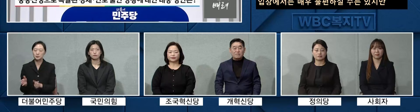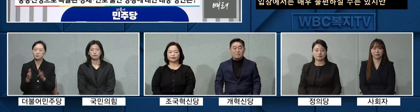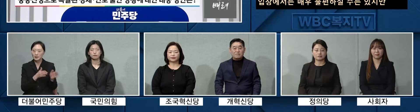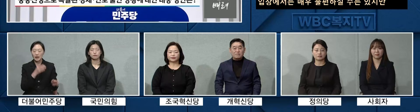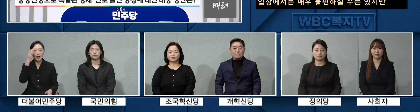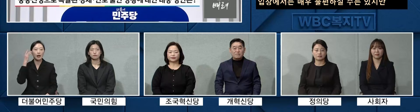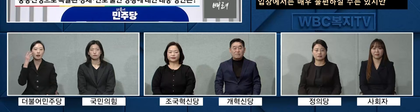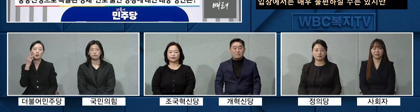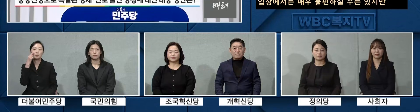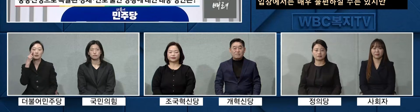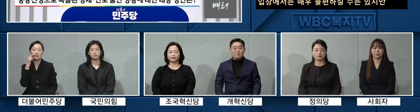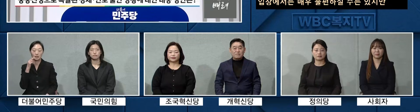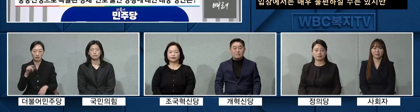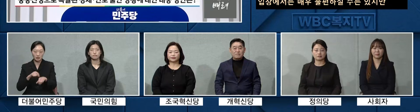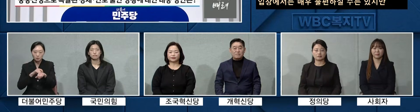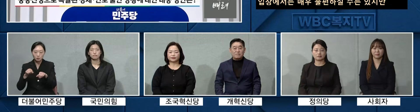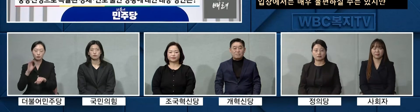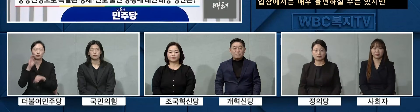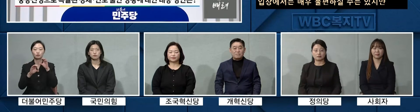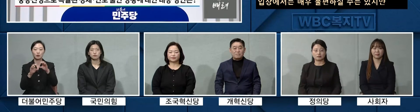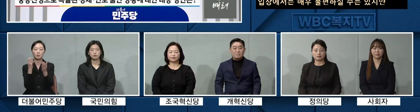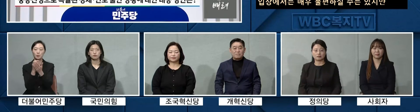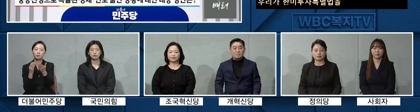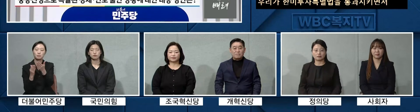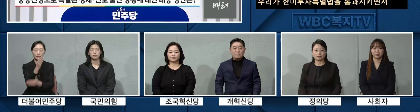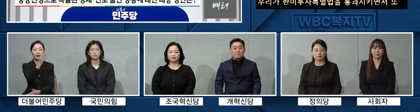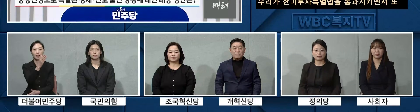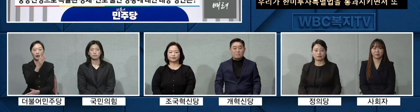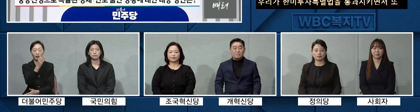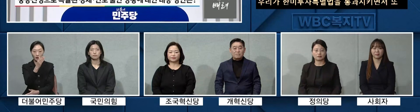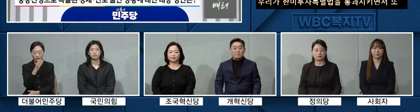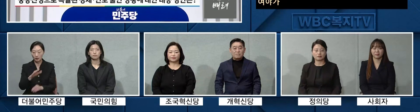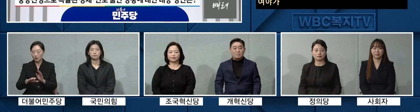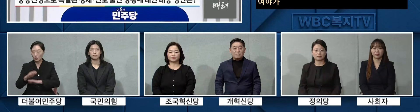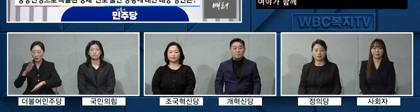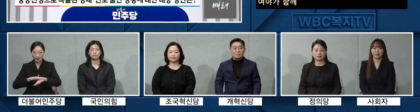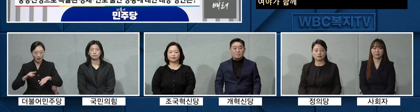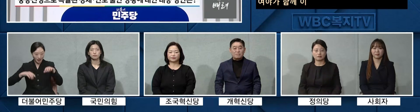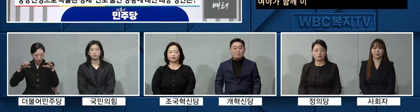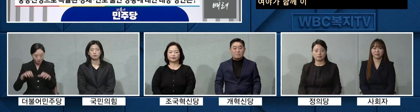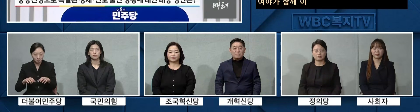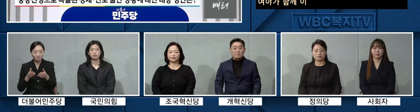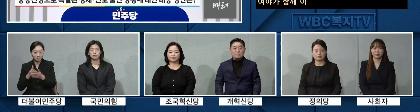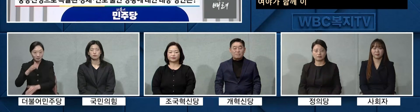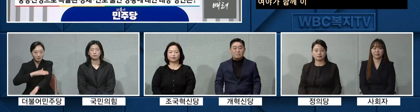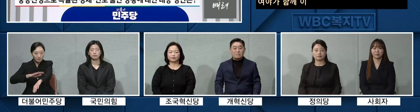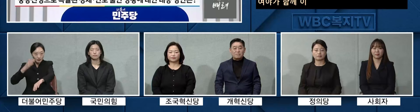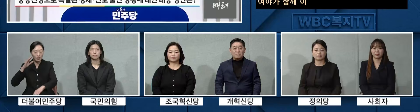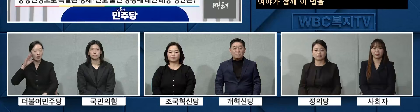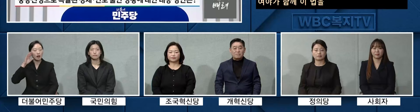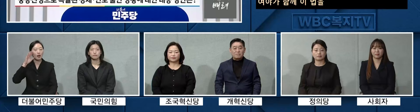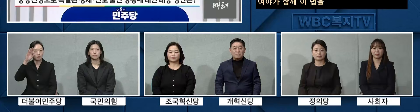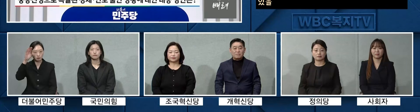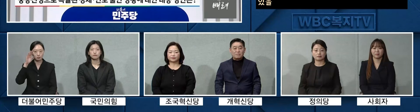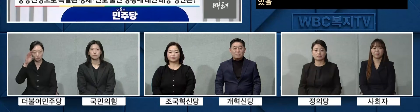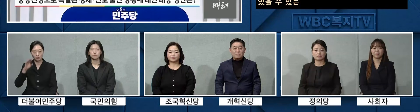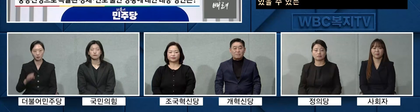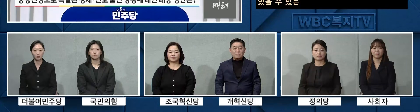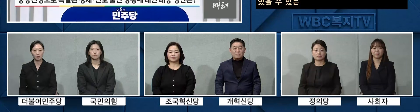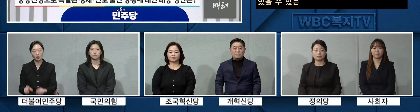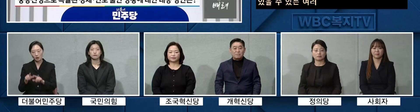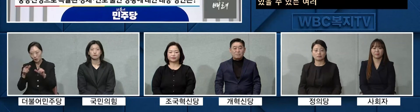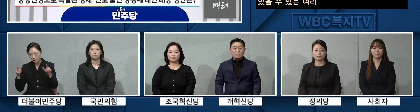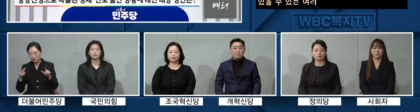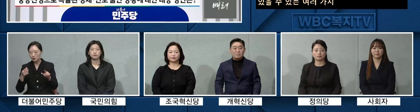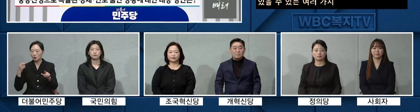특별법을 통과시키면서 또 여야가 함께 이 법을 통과시키면서 앞으로 있을 수 있는 여러 가지 그리고 최근까지